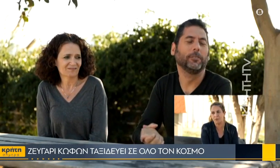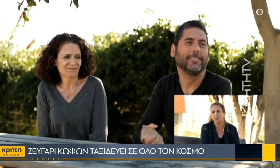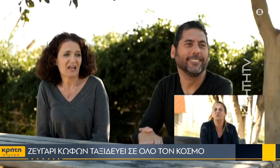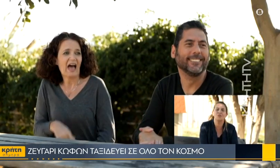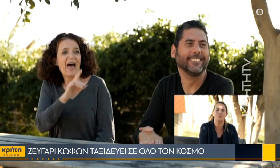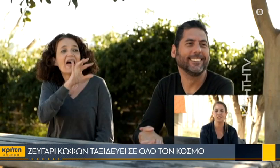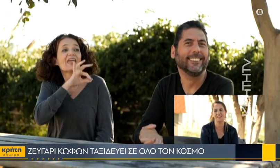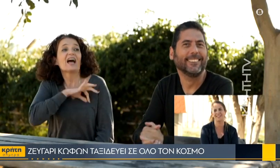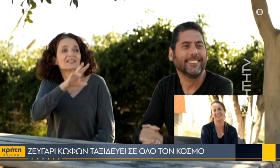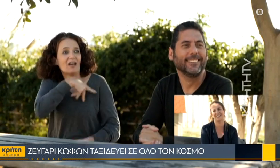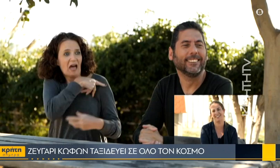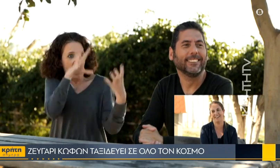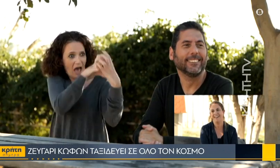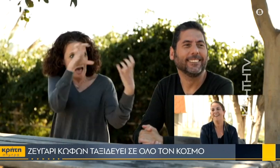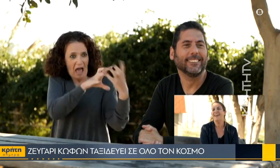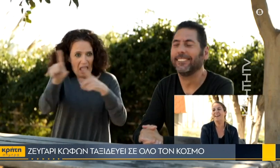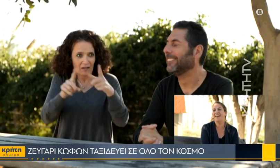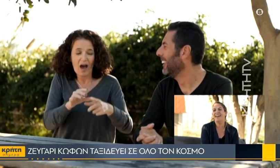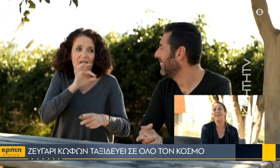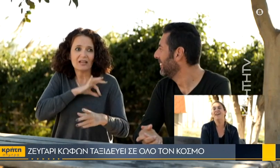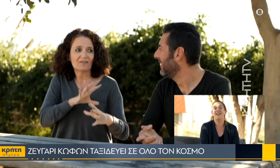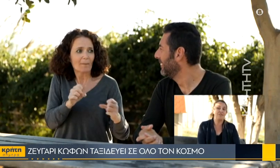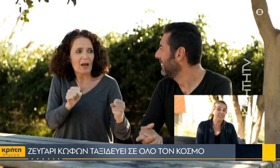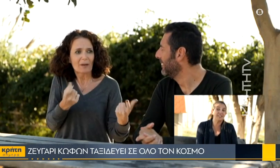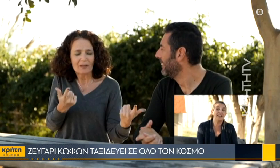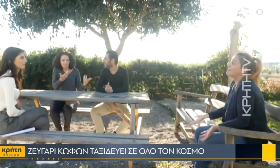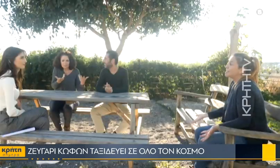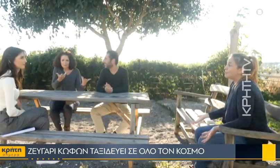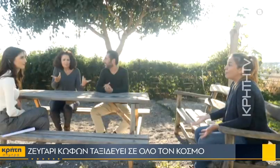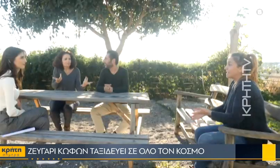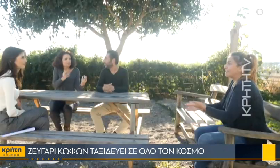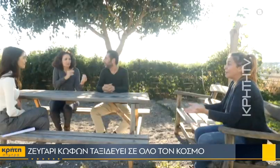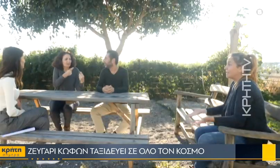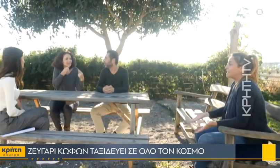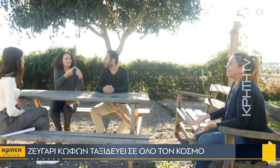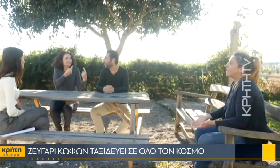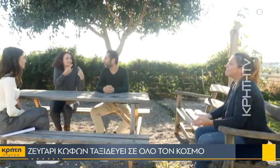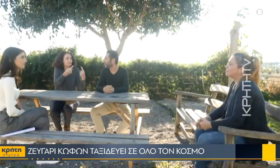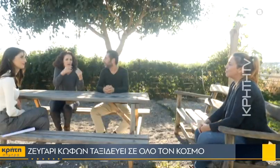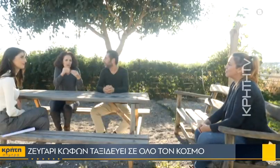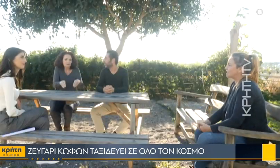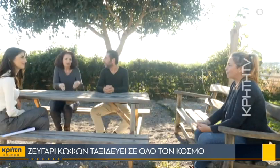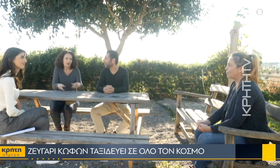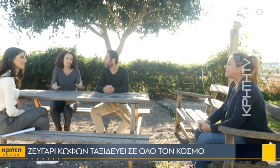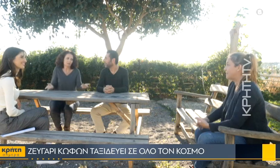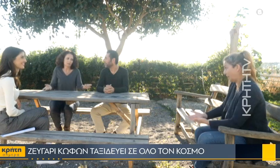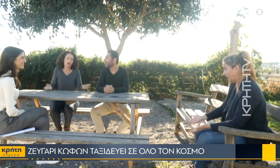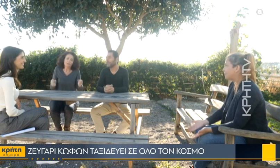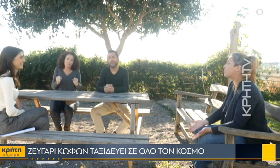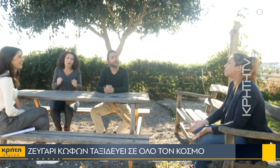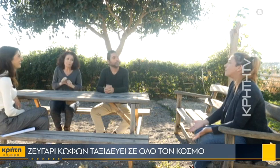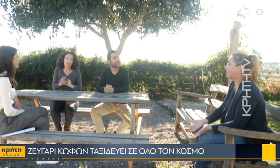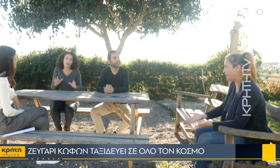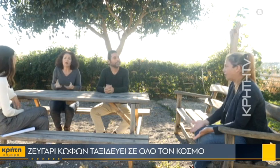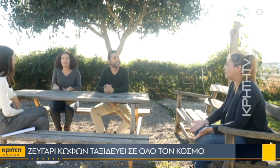το αντιμετωπίσεις. Το ίδιο ισχύει και για τα ταξίδια. Δηλαδή, φανταστείτε να είμαστε οι δυο μας, κάτι να πάει στραβά και να αρχίσουμε οι δυο μας να τσακωνόμαστε. Θα λυθεί